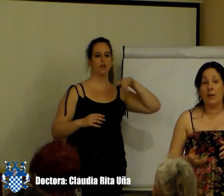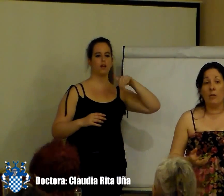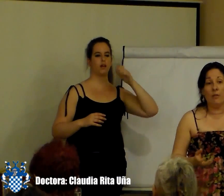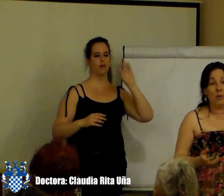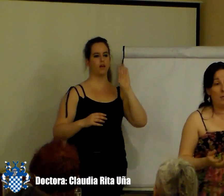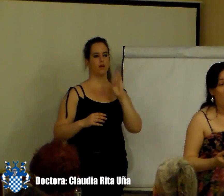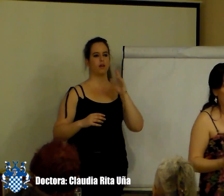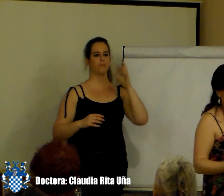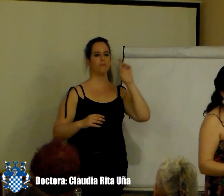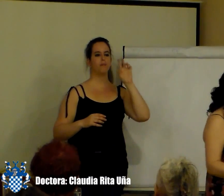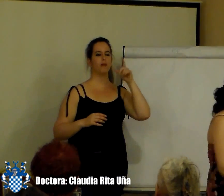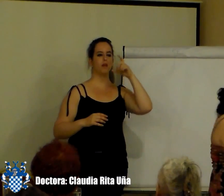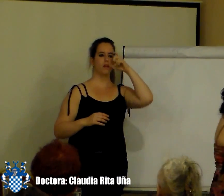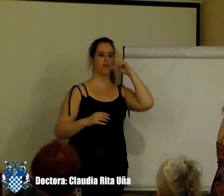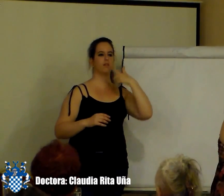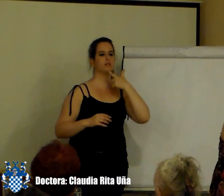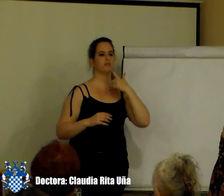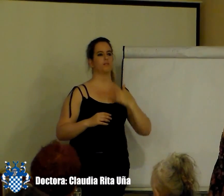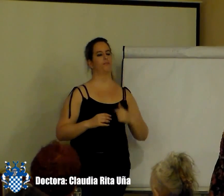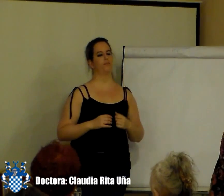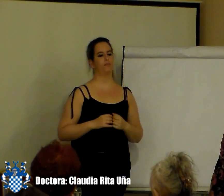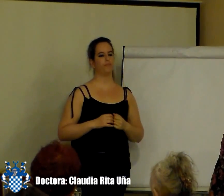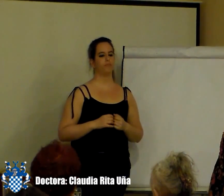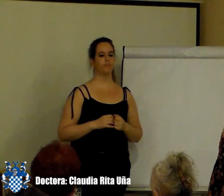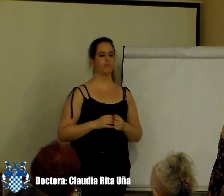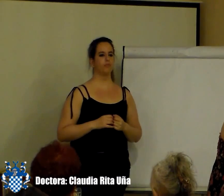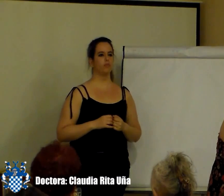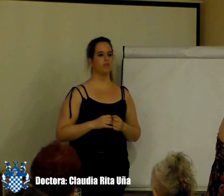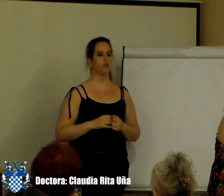los pacientes con fibromialgia, ¿sí?